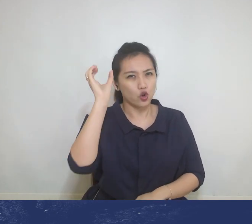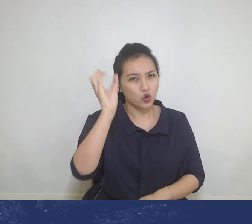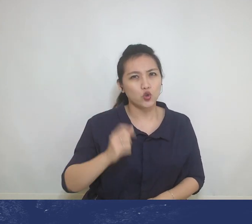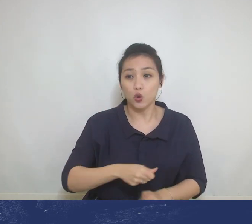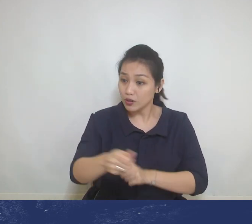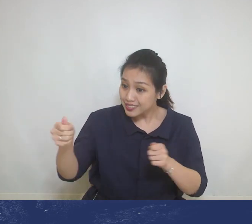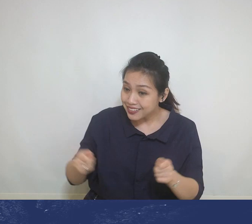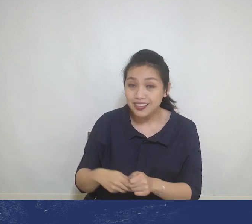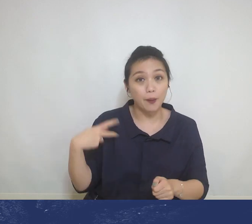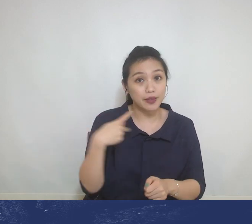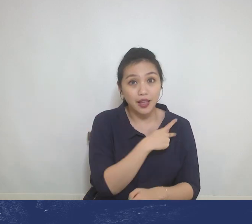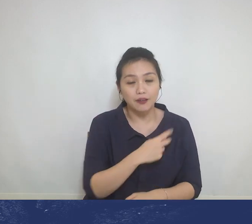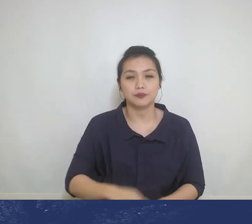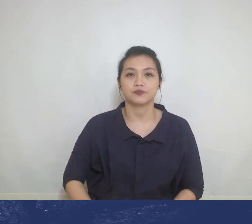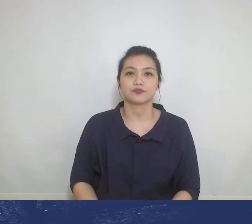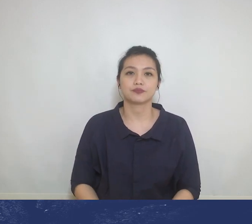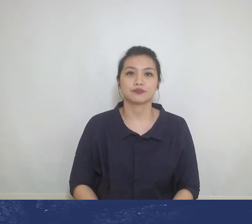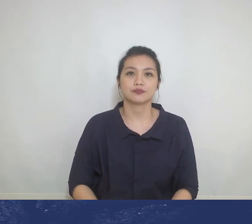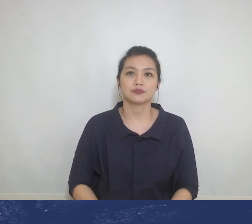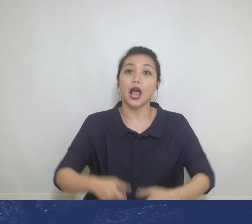ya, kitab Kejadian